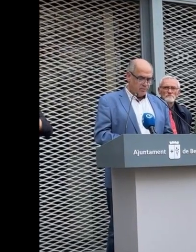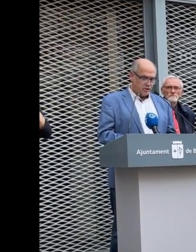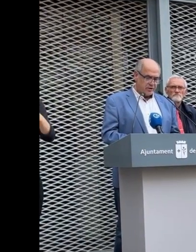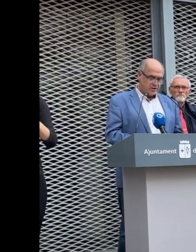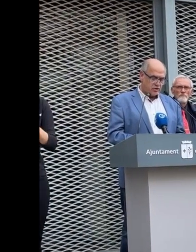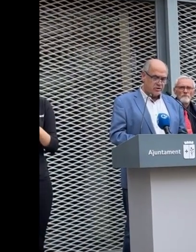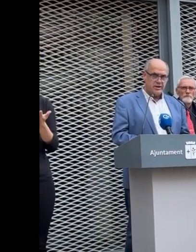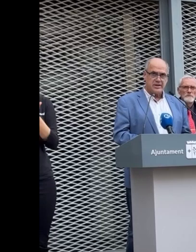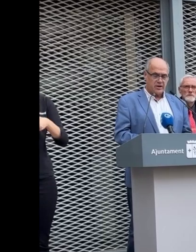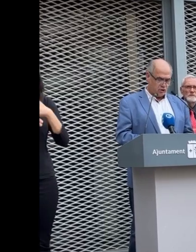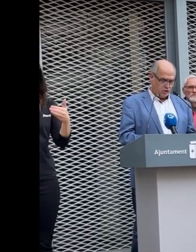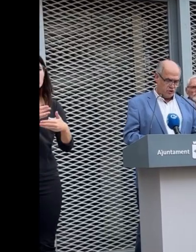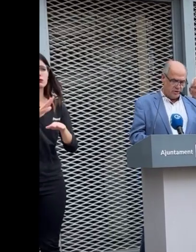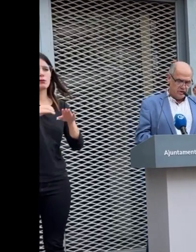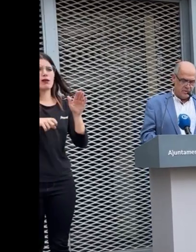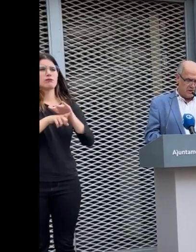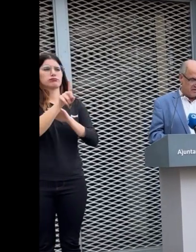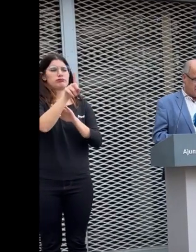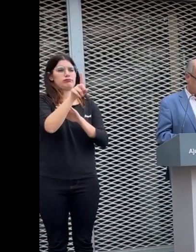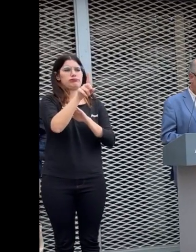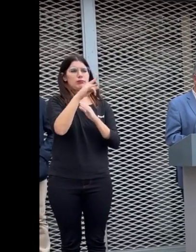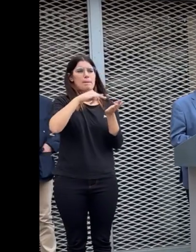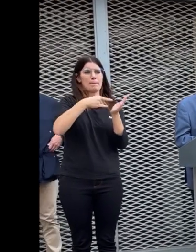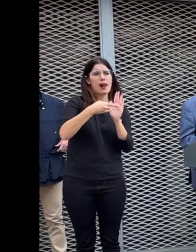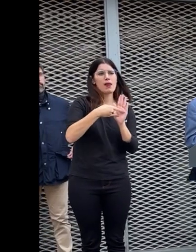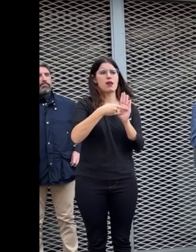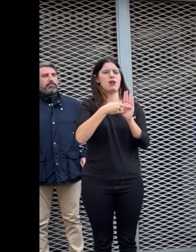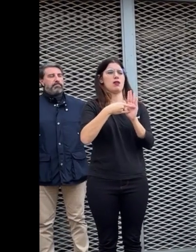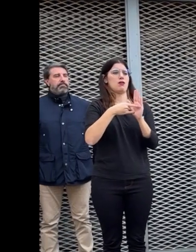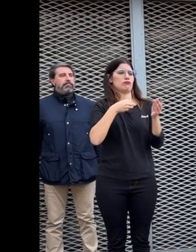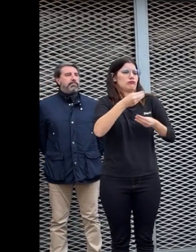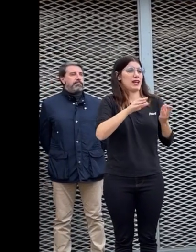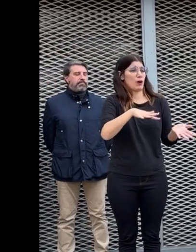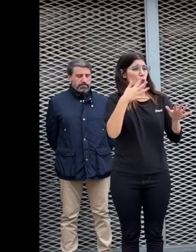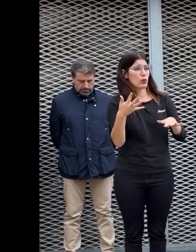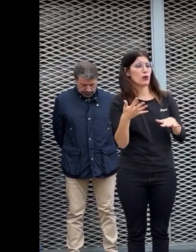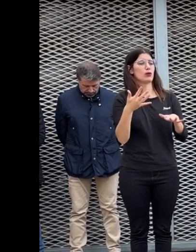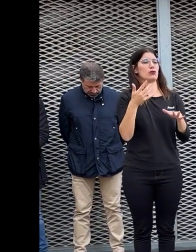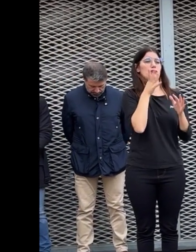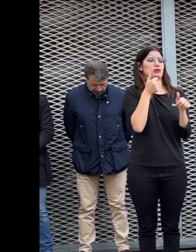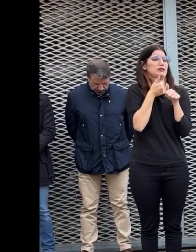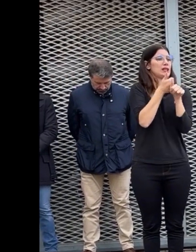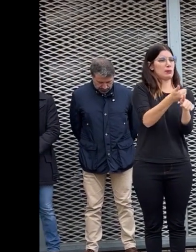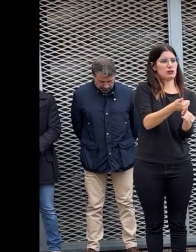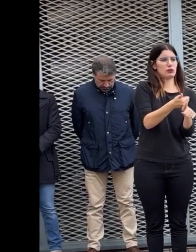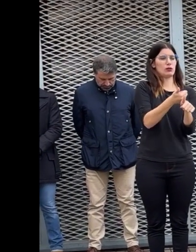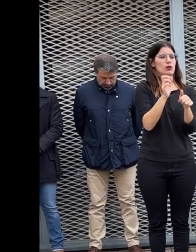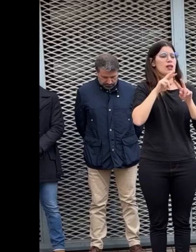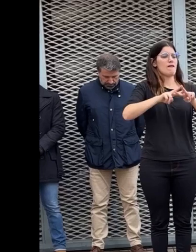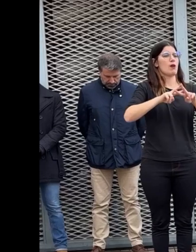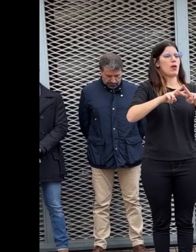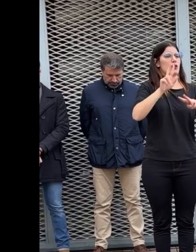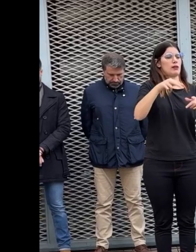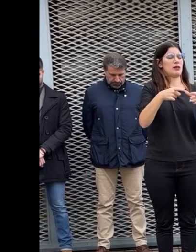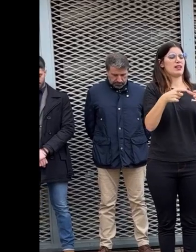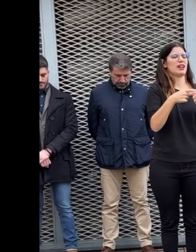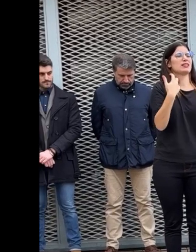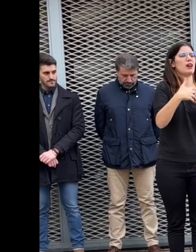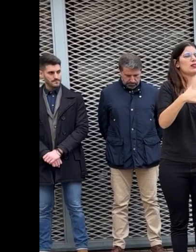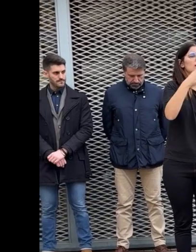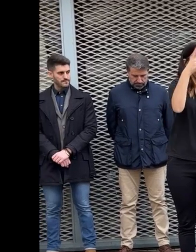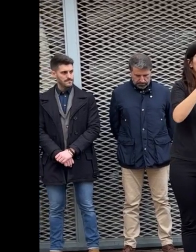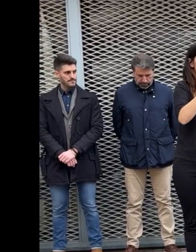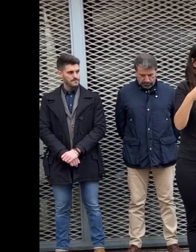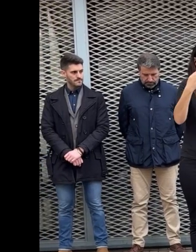en todo el proceso de desarrollo, planificación, ejecución, seguimiento y evaluación de las tarjetas